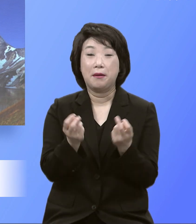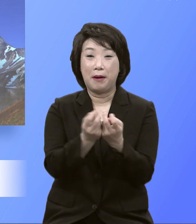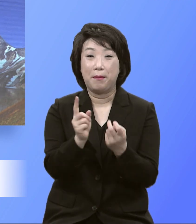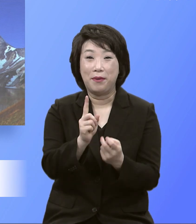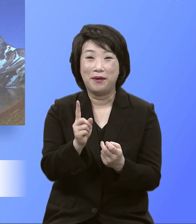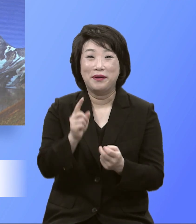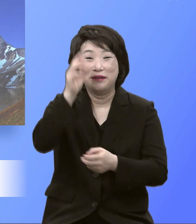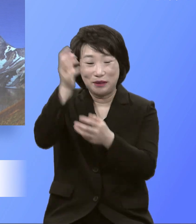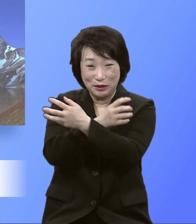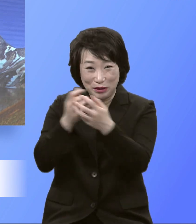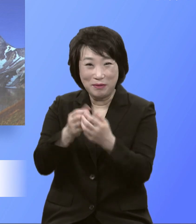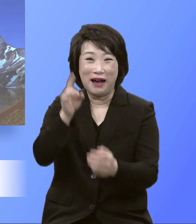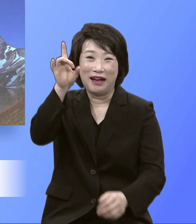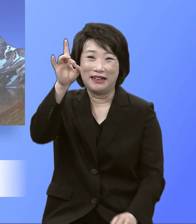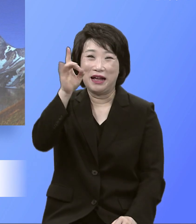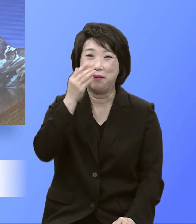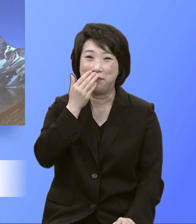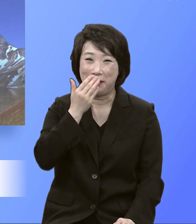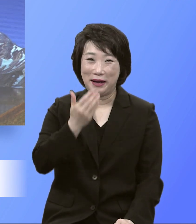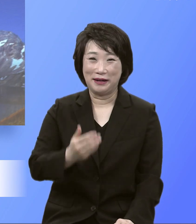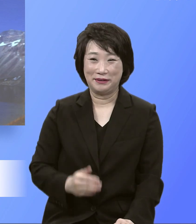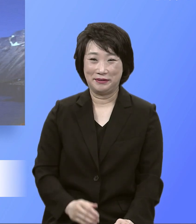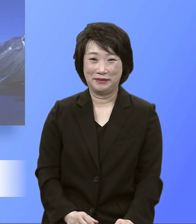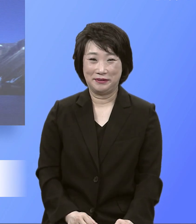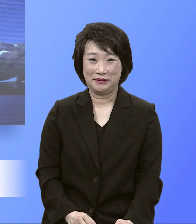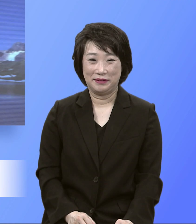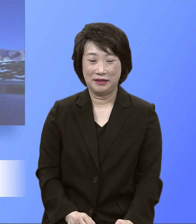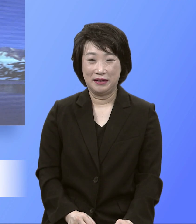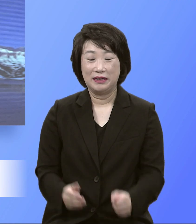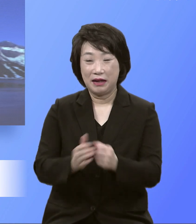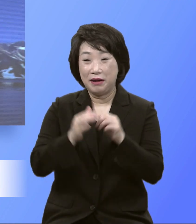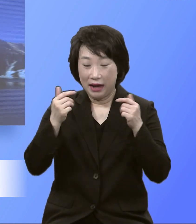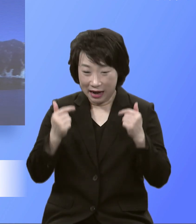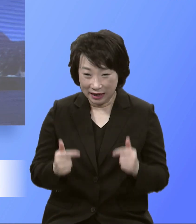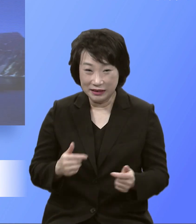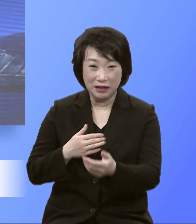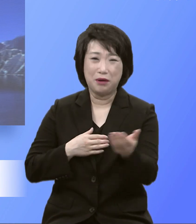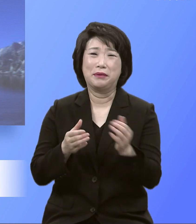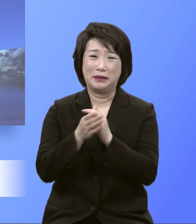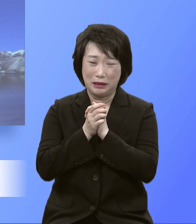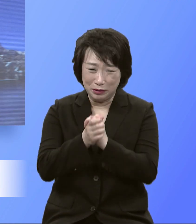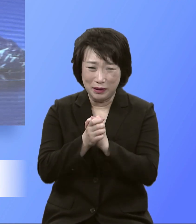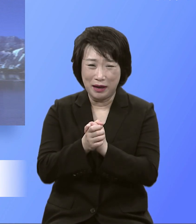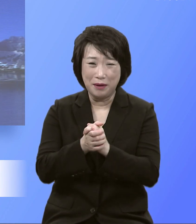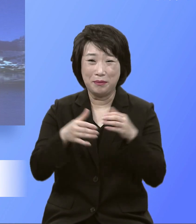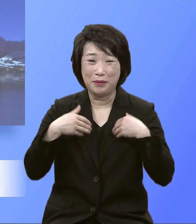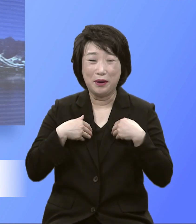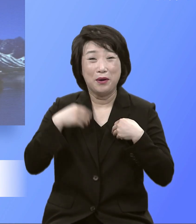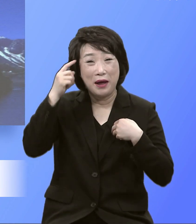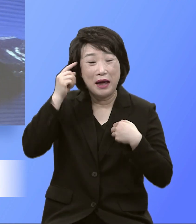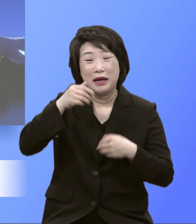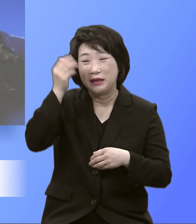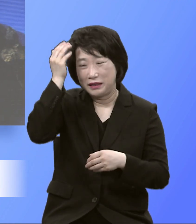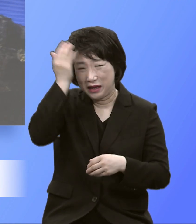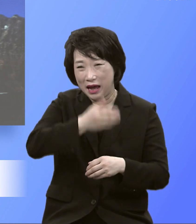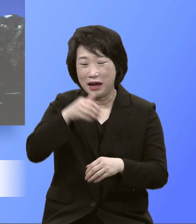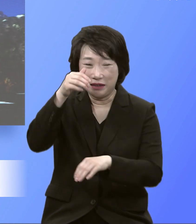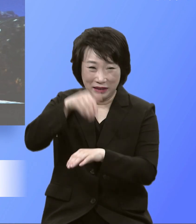방법은 성령 충만밖에 없어요. 그래서 항상 기도를 왜 하느냐? 경건의